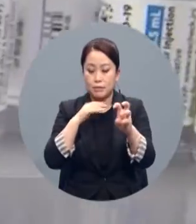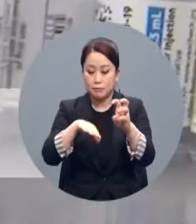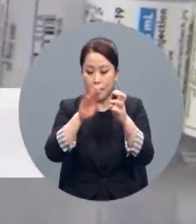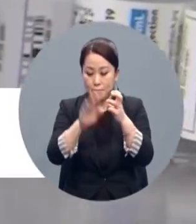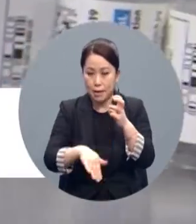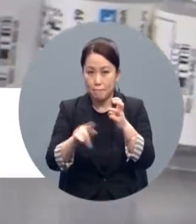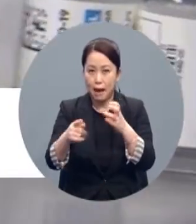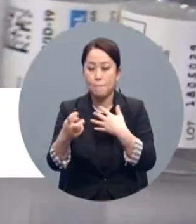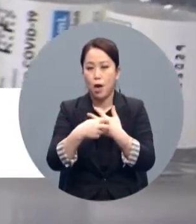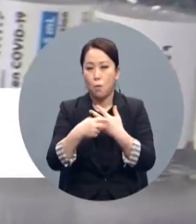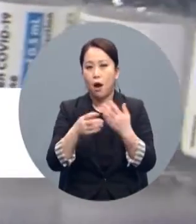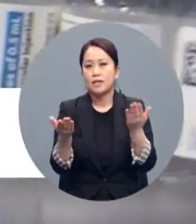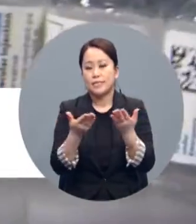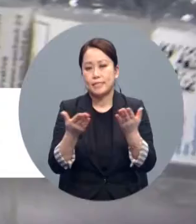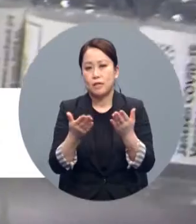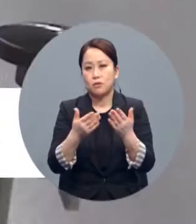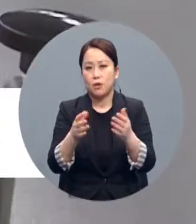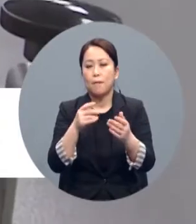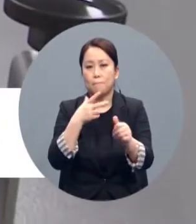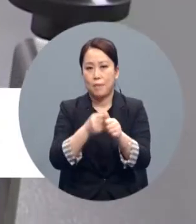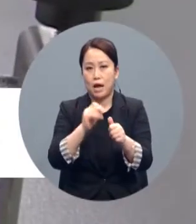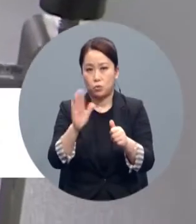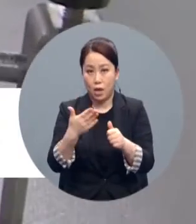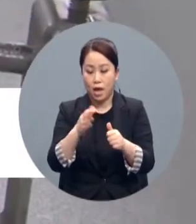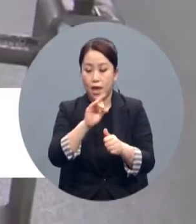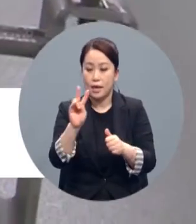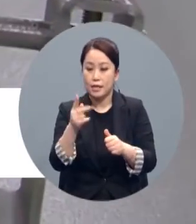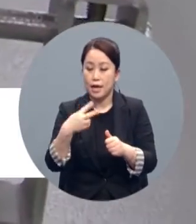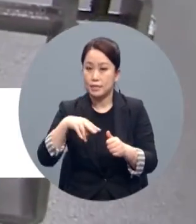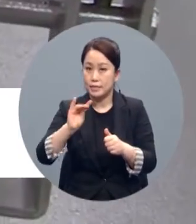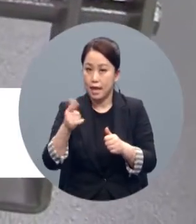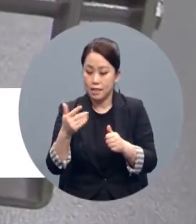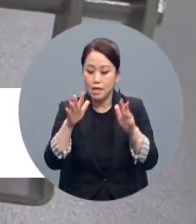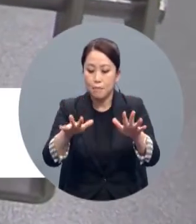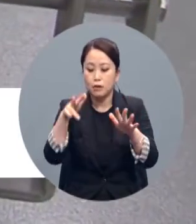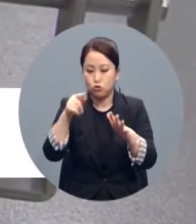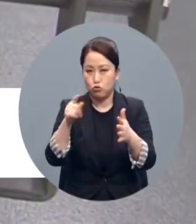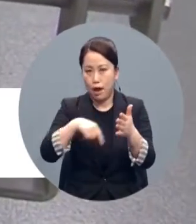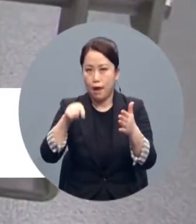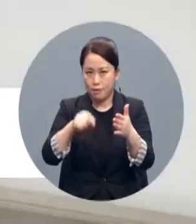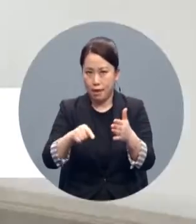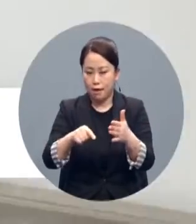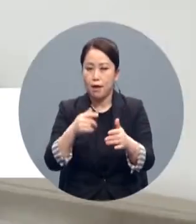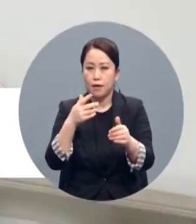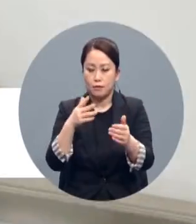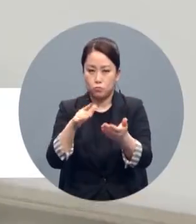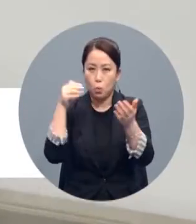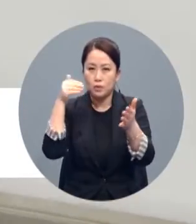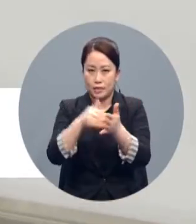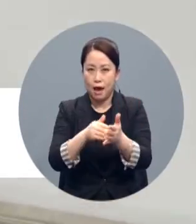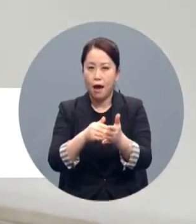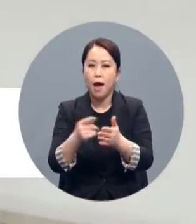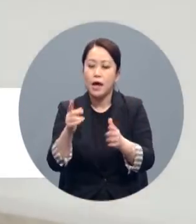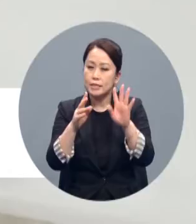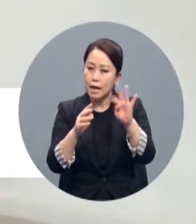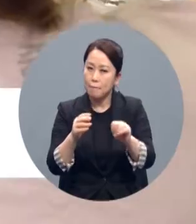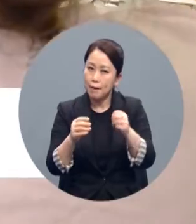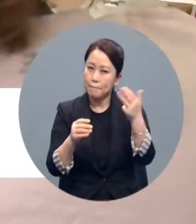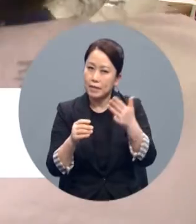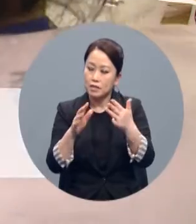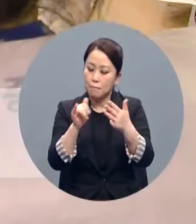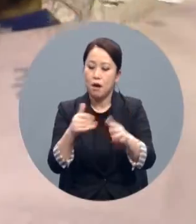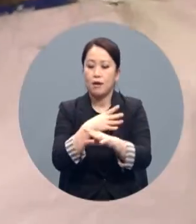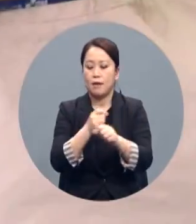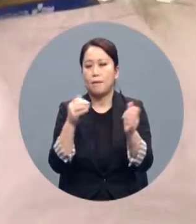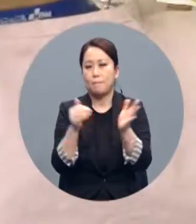얀센 백신도 이번주 도착합니다 부산에서는 대상자 의 21% 4만 8천여 문이 사전예약을 마쳤습니다